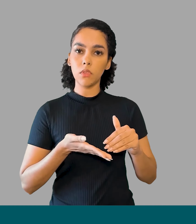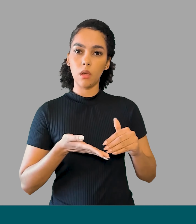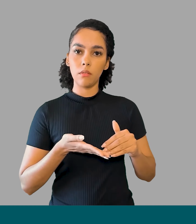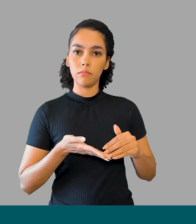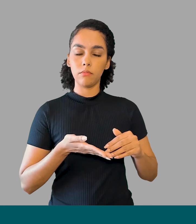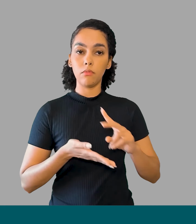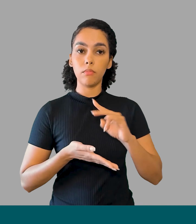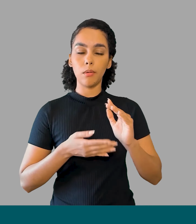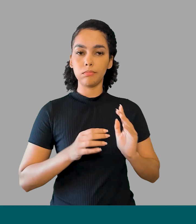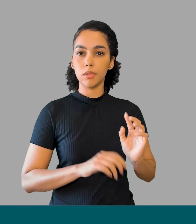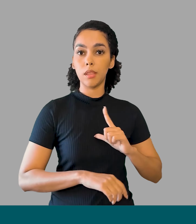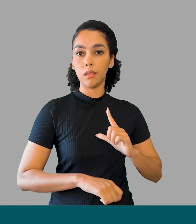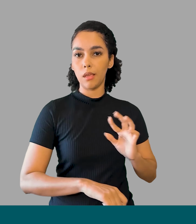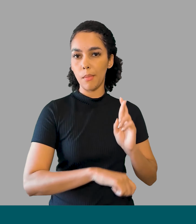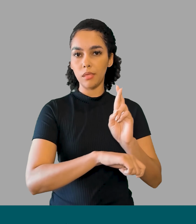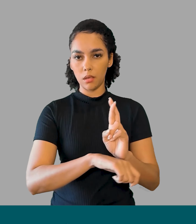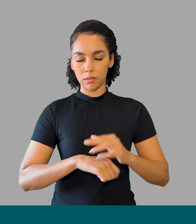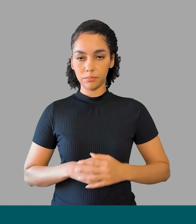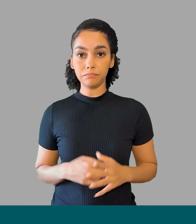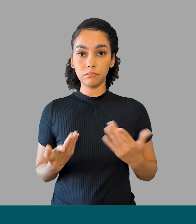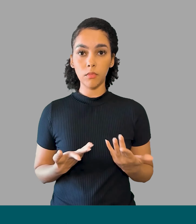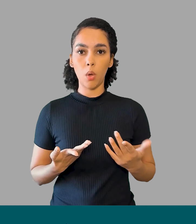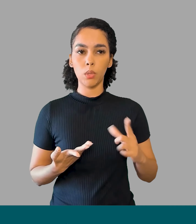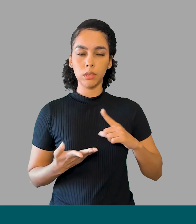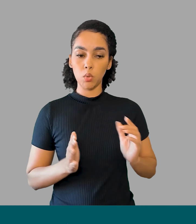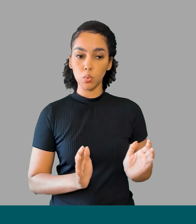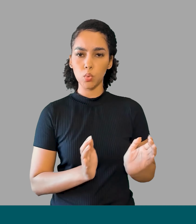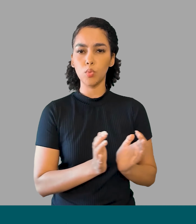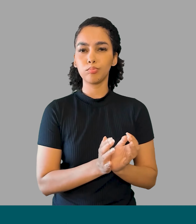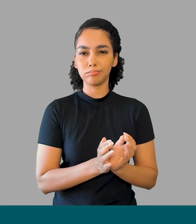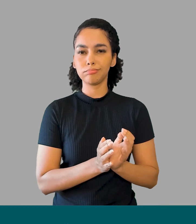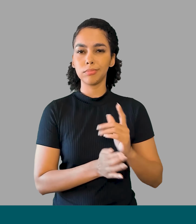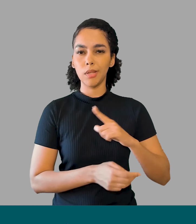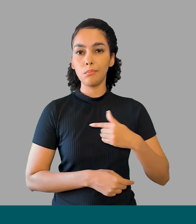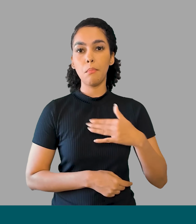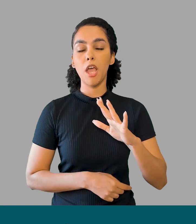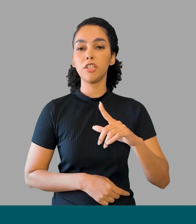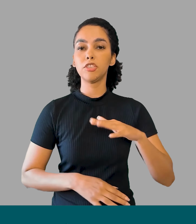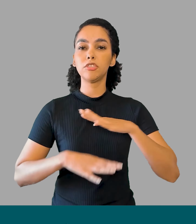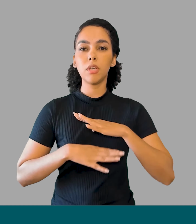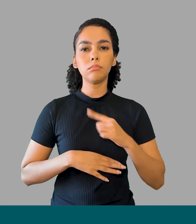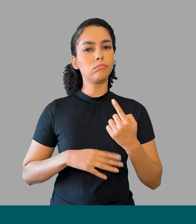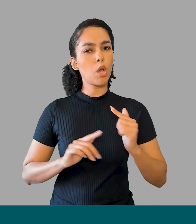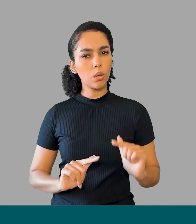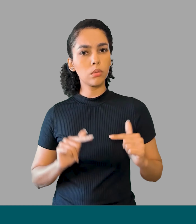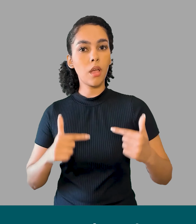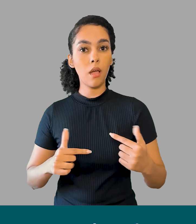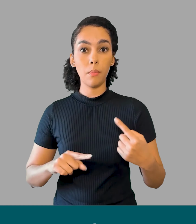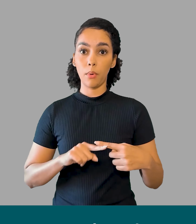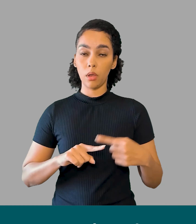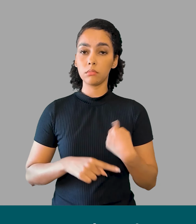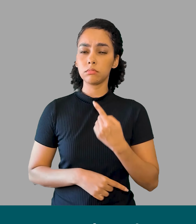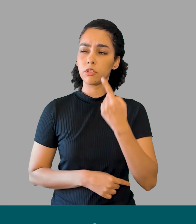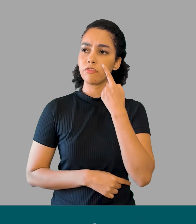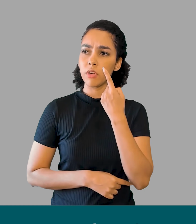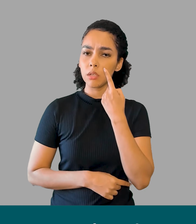os representantes. Com essa composição, a gente vai ter mais forma de lutar, porque